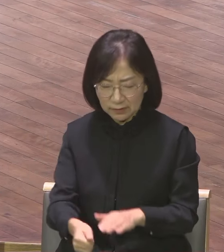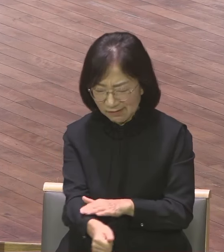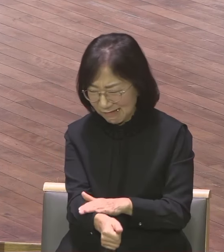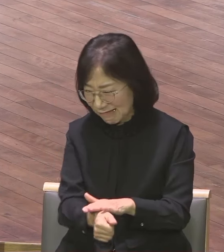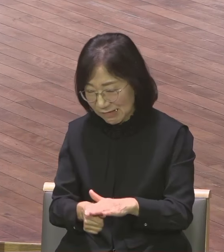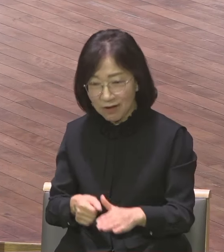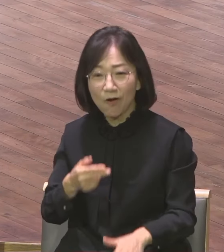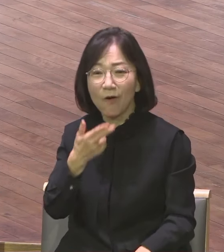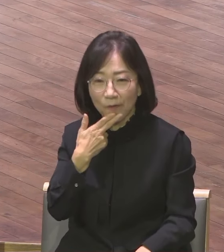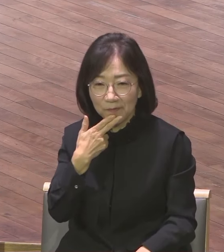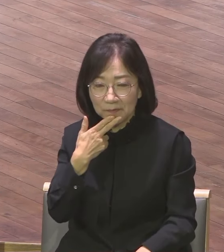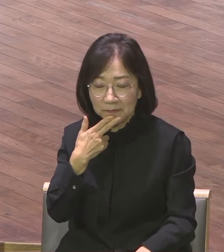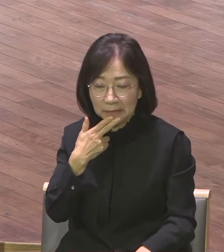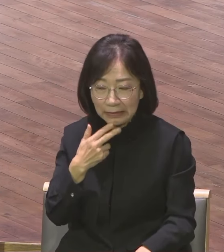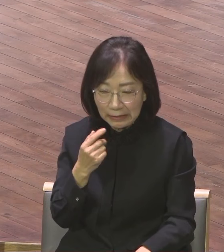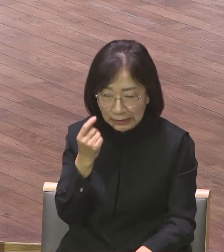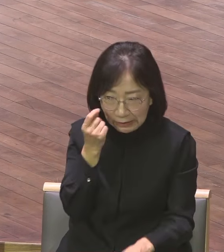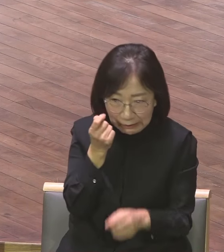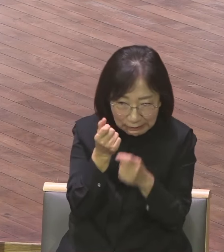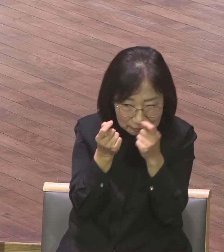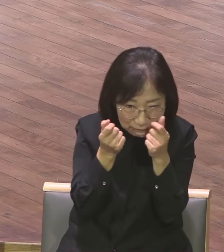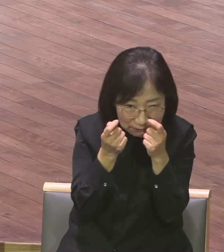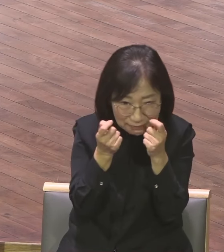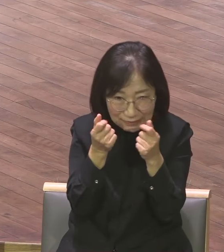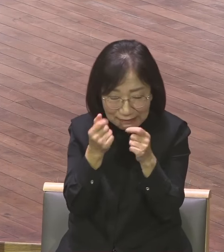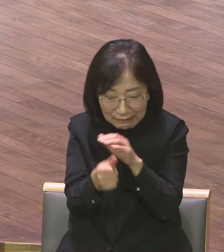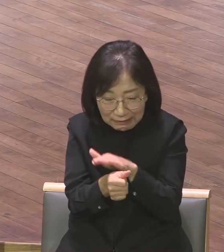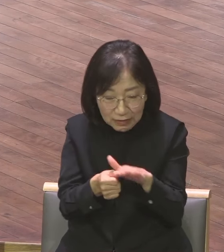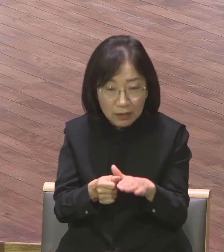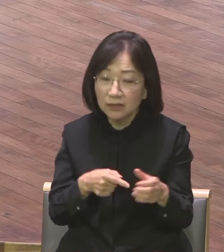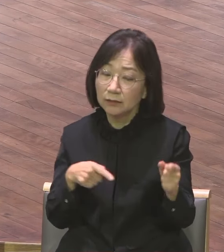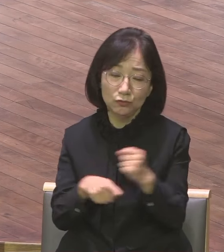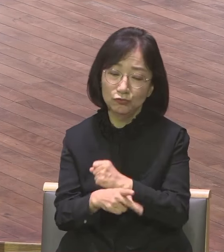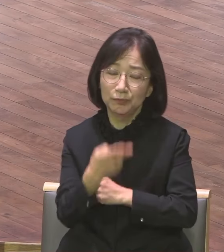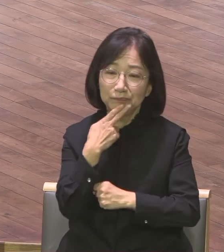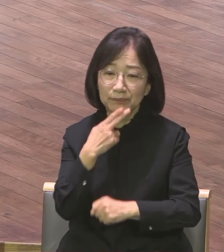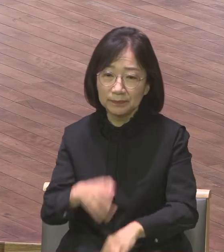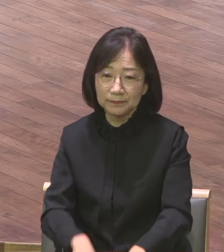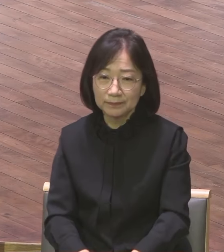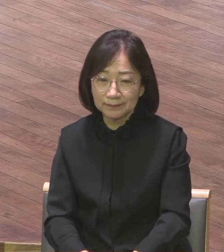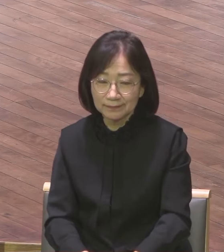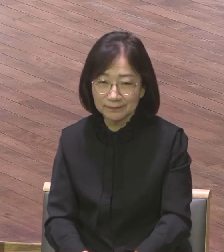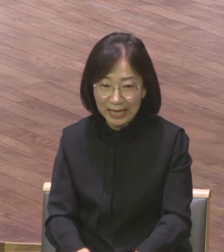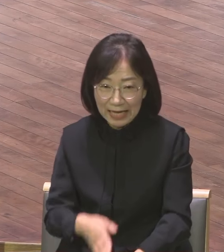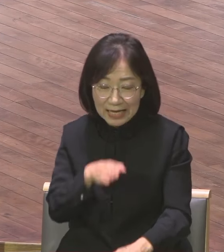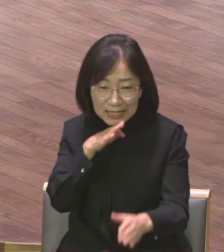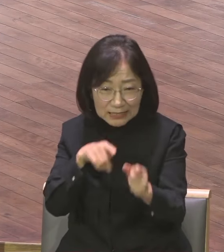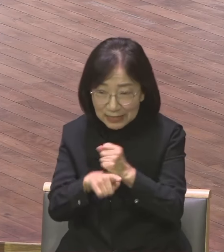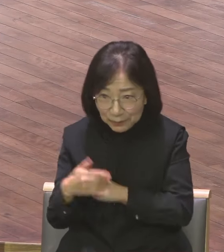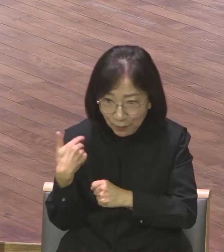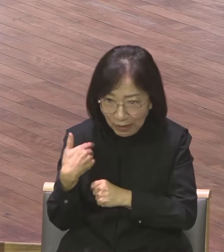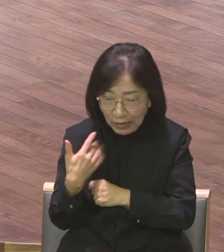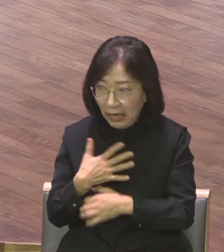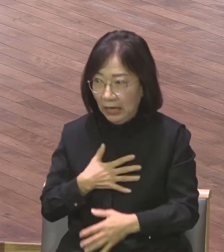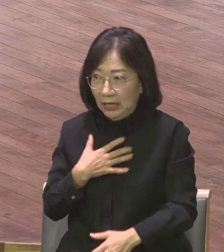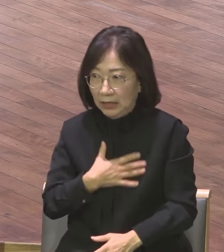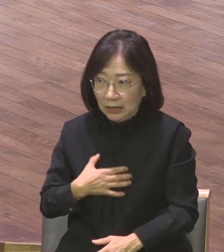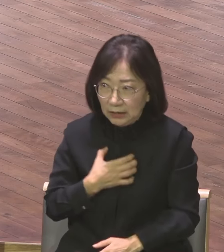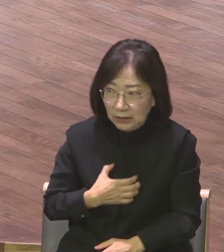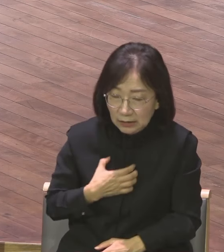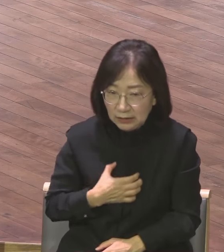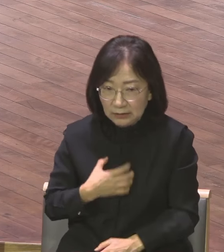뭐 이 사람 저 사람 눈치 봐가면서 기죽을 이유가 없지요. 진리를 모르니까 겁이 나는 겁니다. 진리